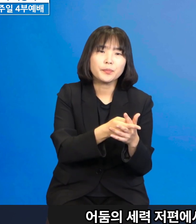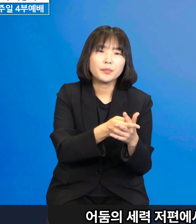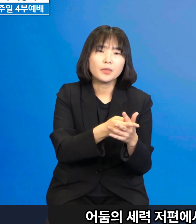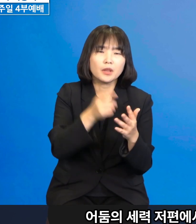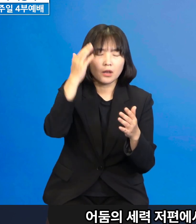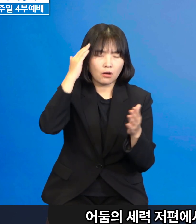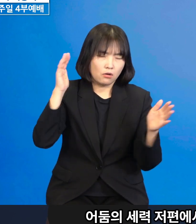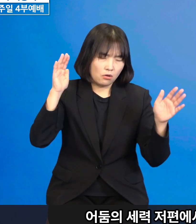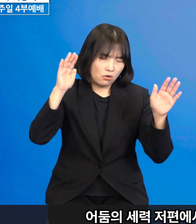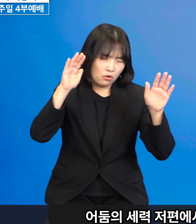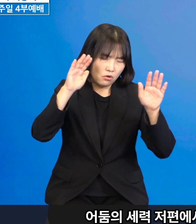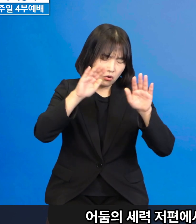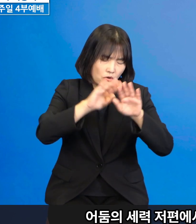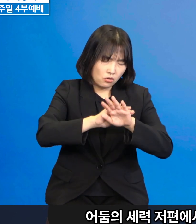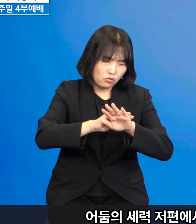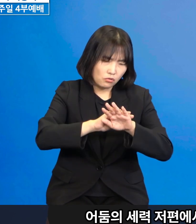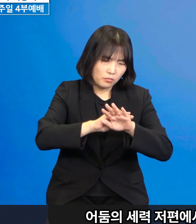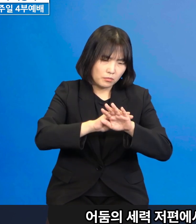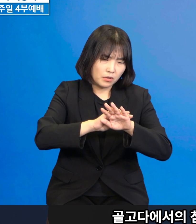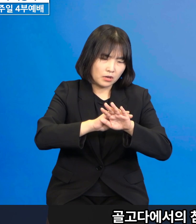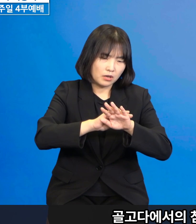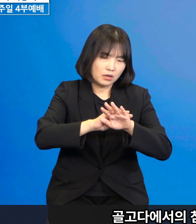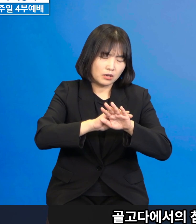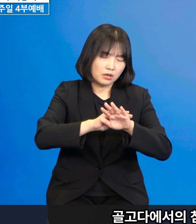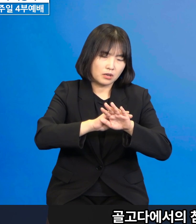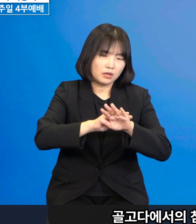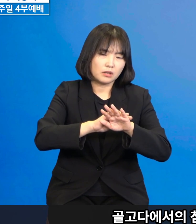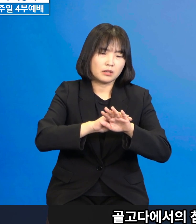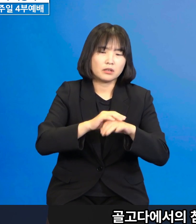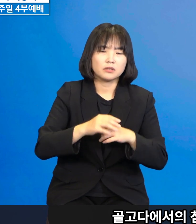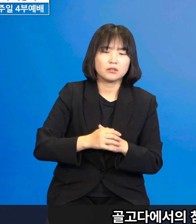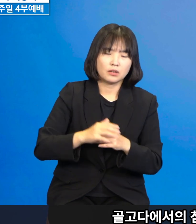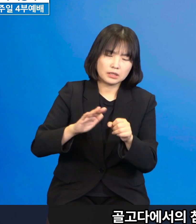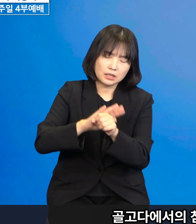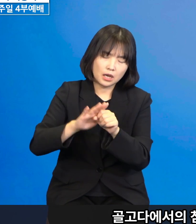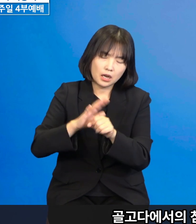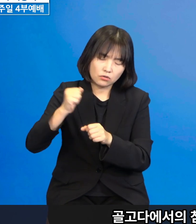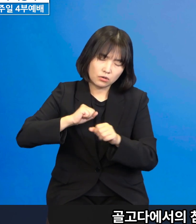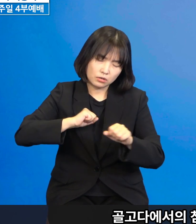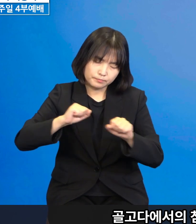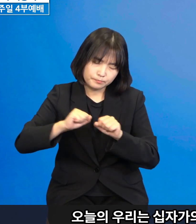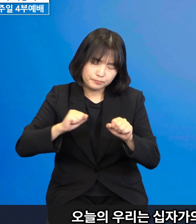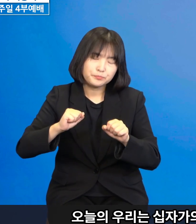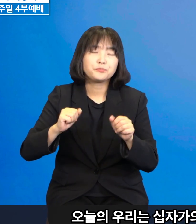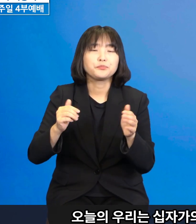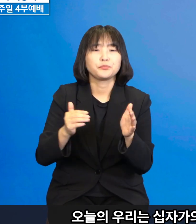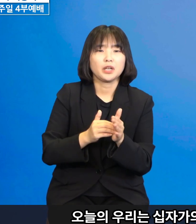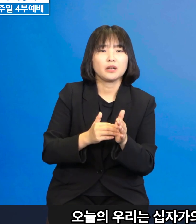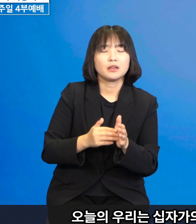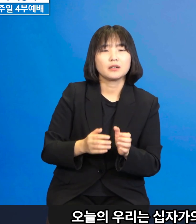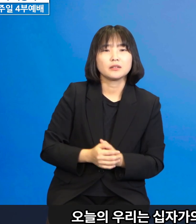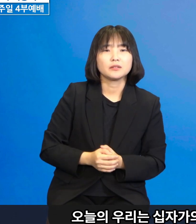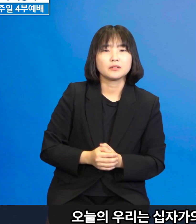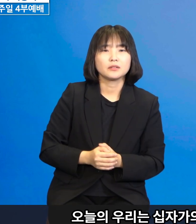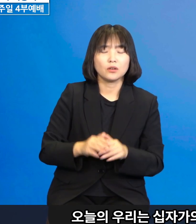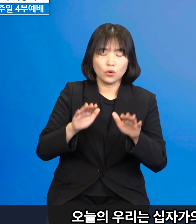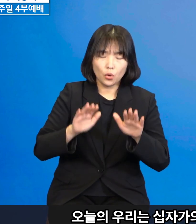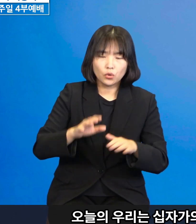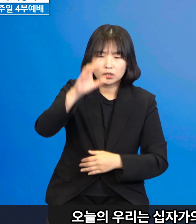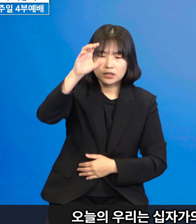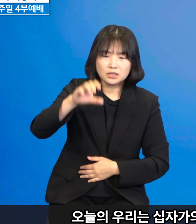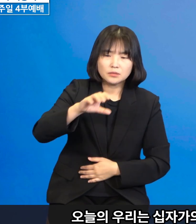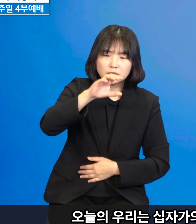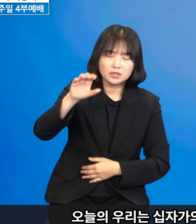어둠의 세력 저편에서 사랑으로 일하셨습니다. 골고다에서의 침묵의 밤이 있었기에 오늘의 우리는 십자가의 능력에